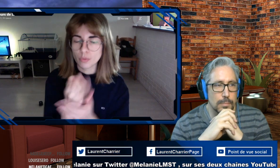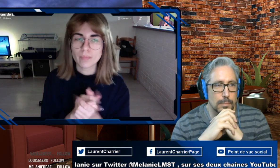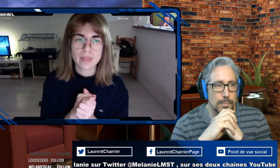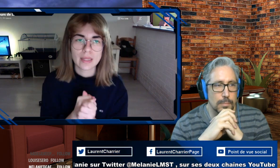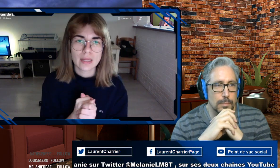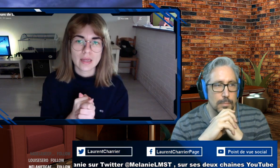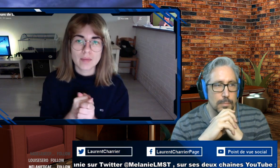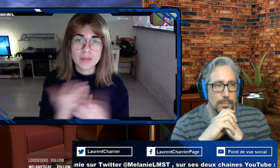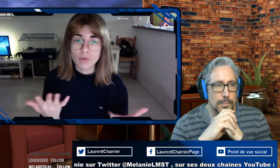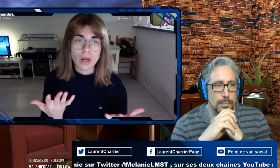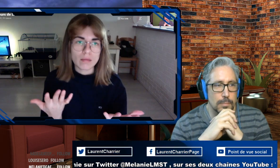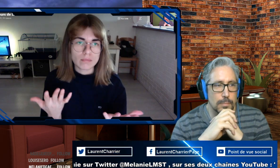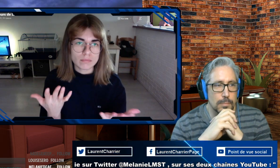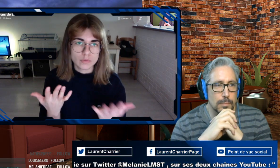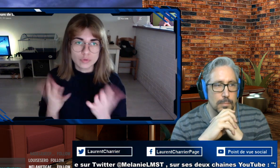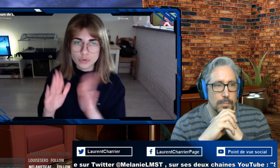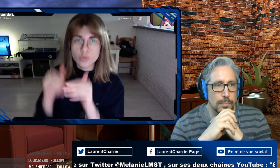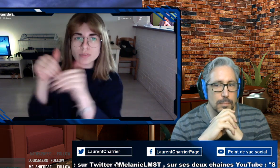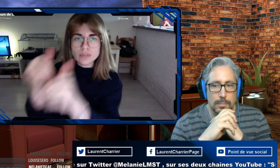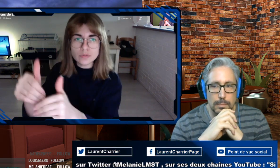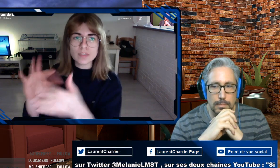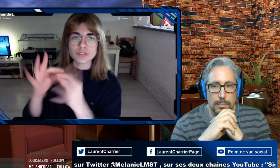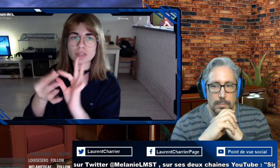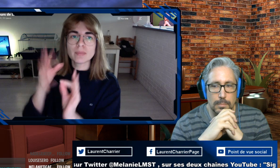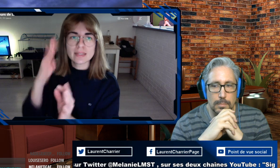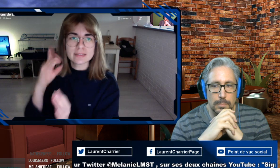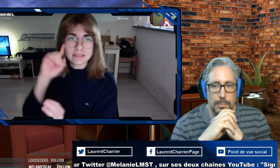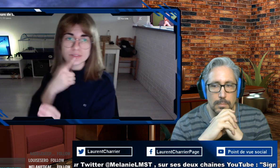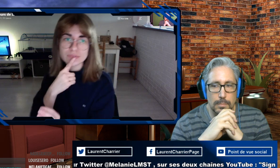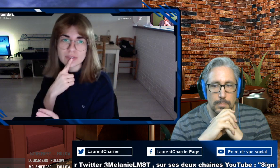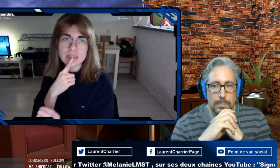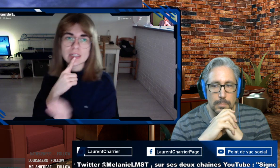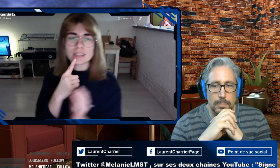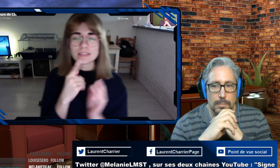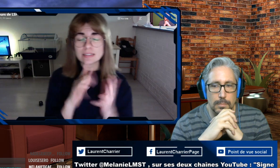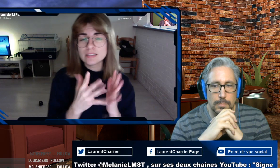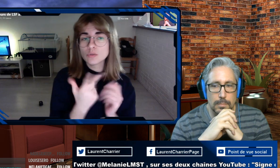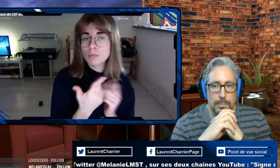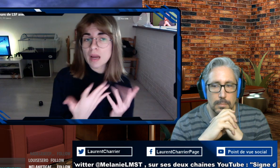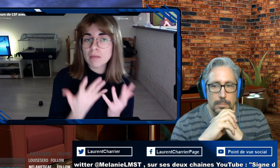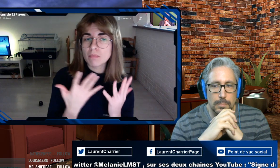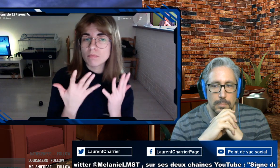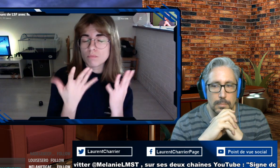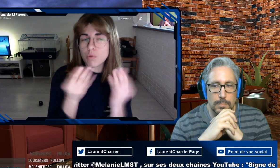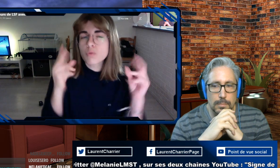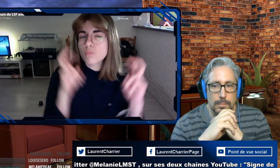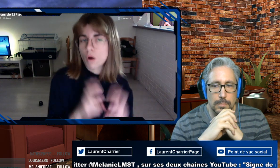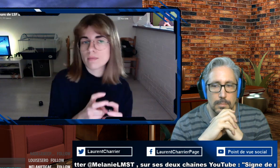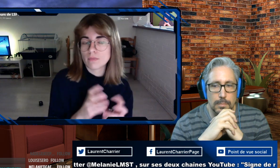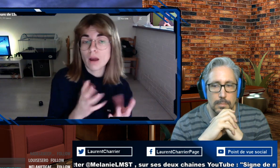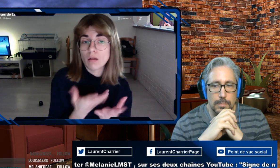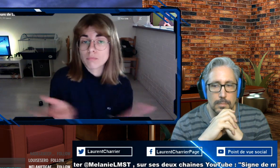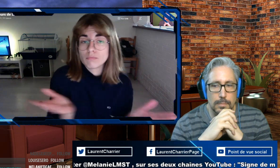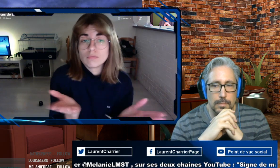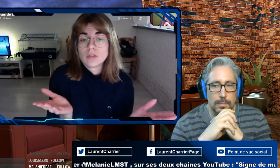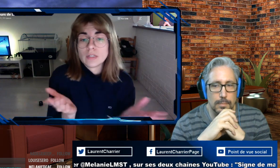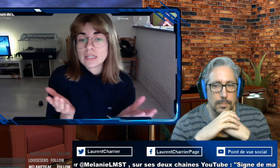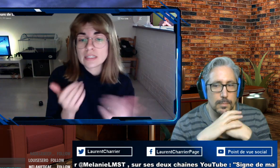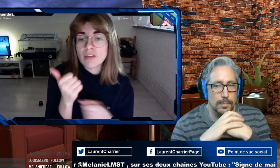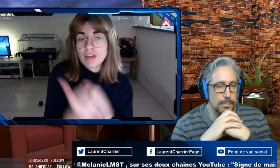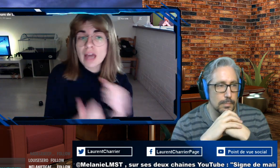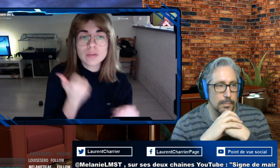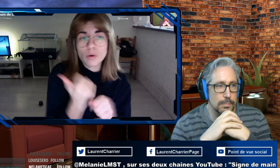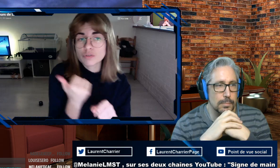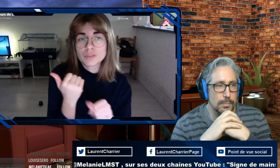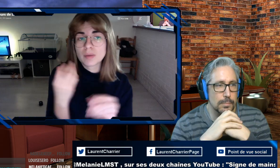les deux. Mais voilà. Donc, je continue ma chaîne Mélanie Diff. Et je signe demain beaucoup moins. Enfin, là,